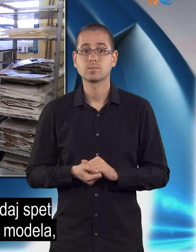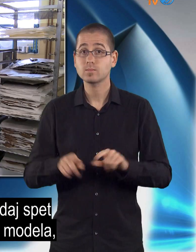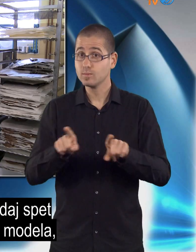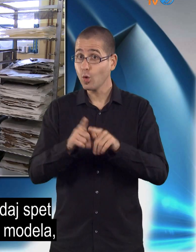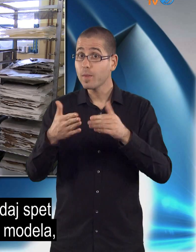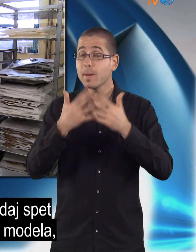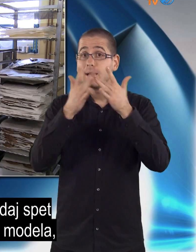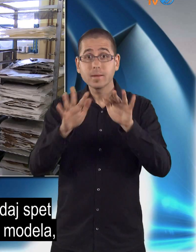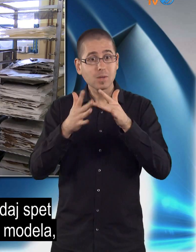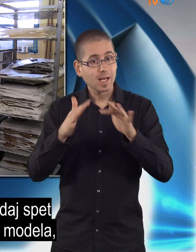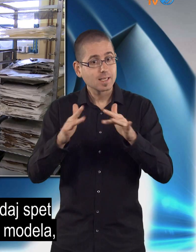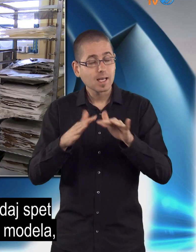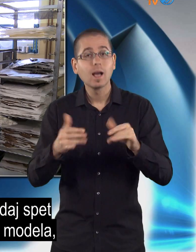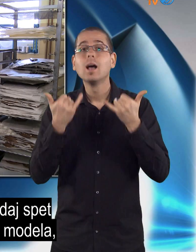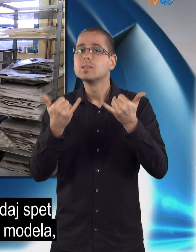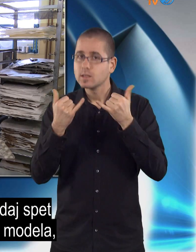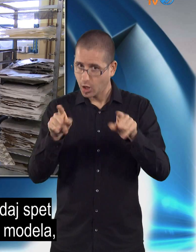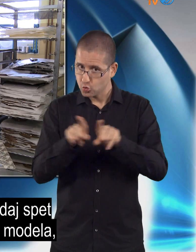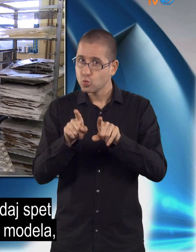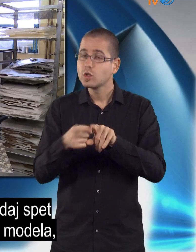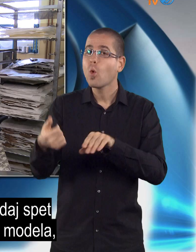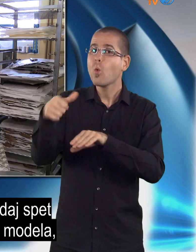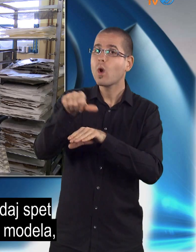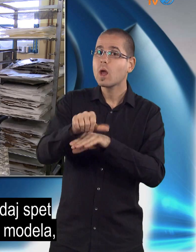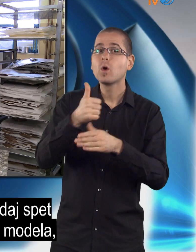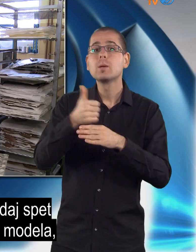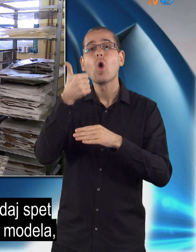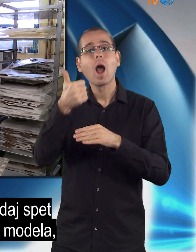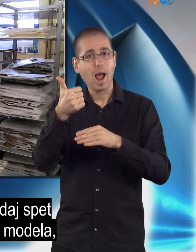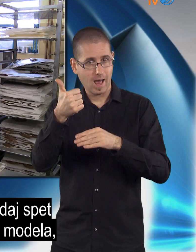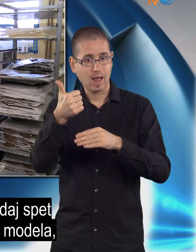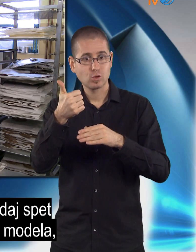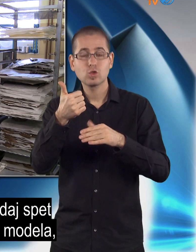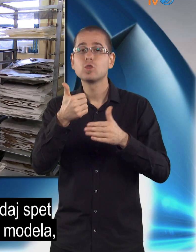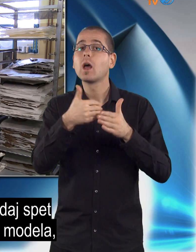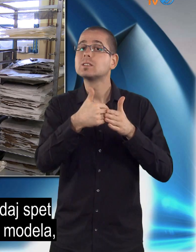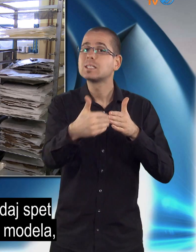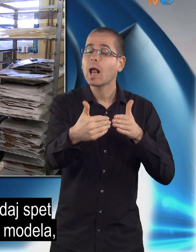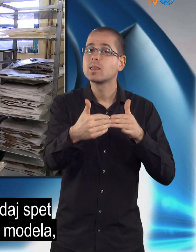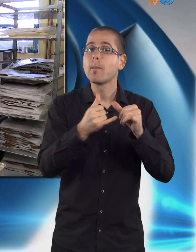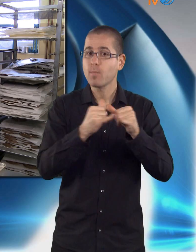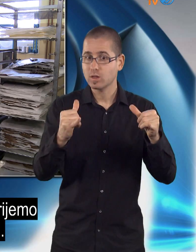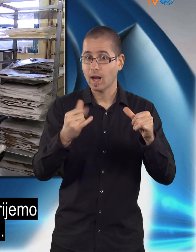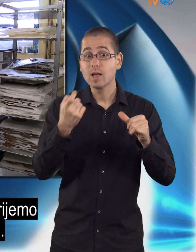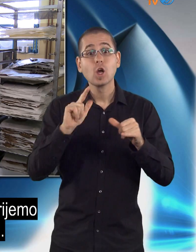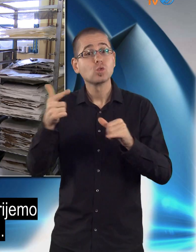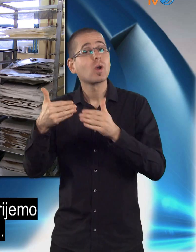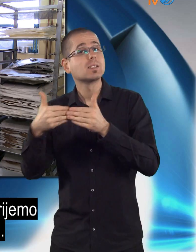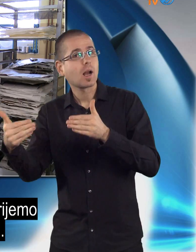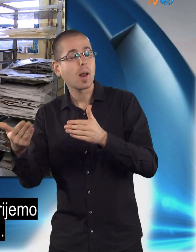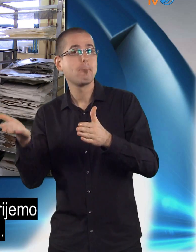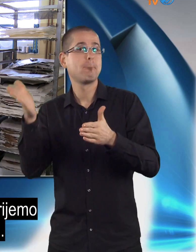Kot pri smrekicah, sedaj tudi vlijemo samo na eno stran modela, iz druge